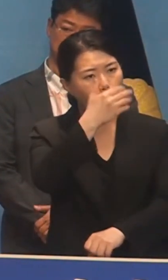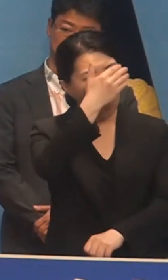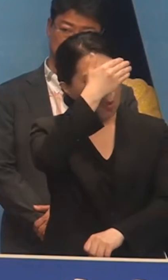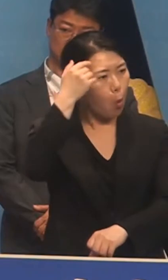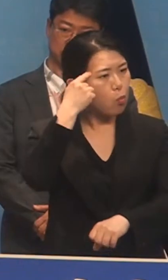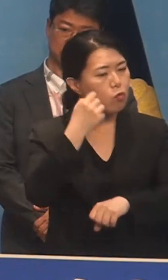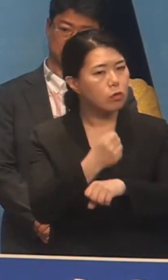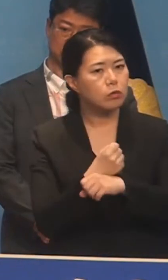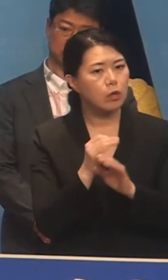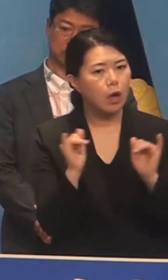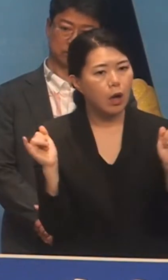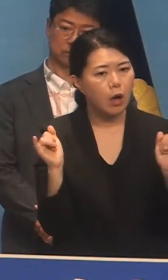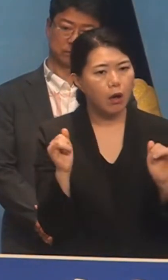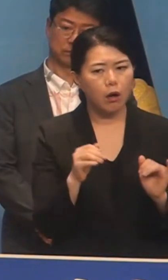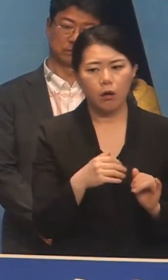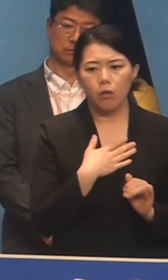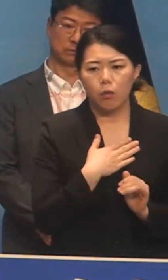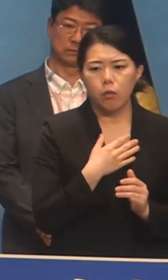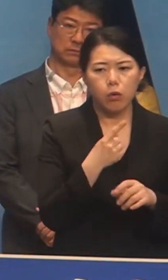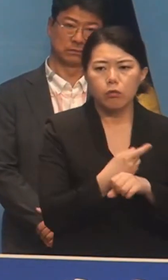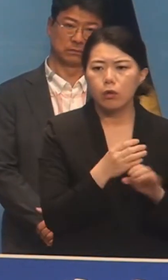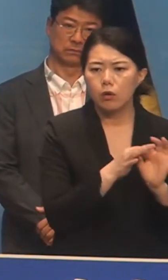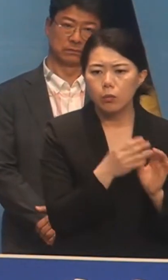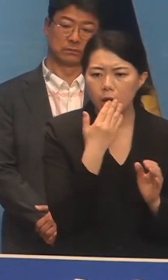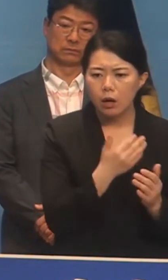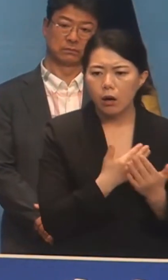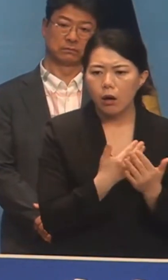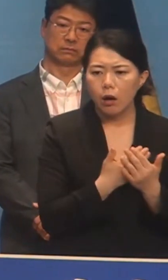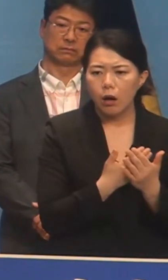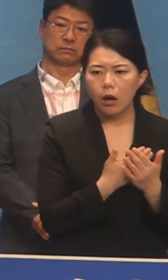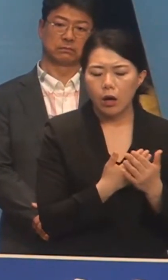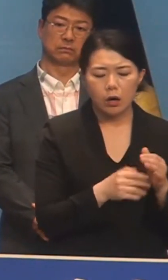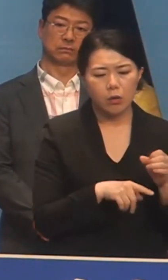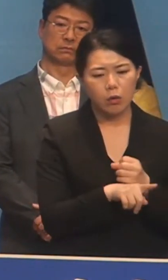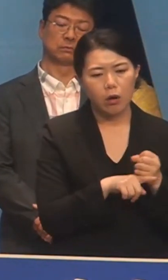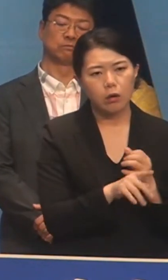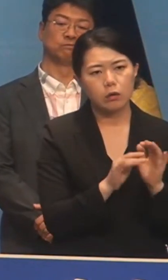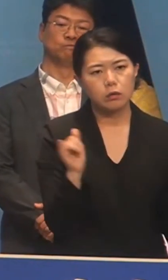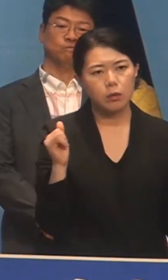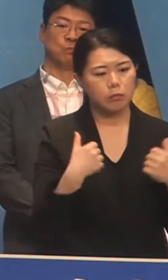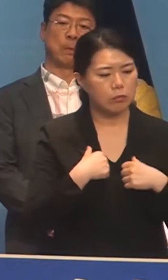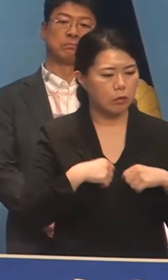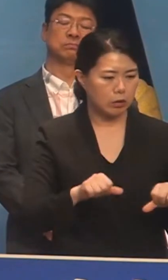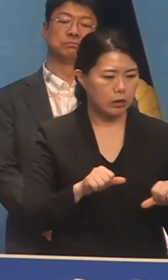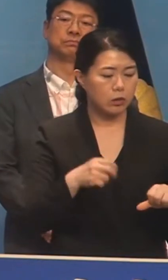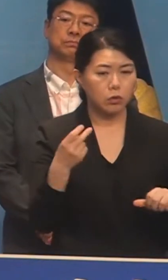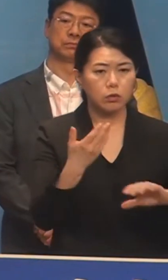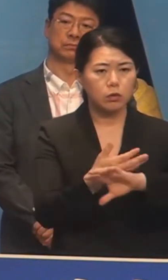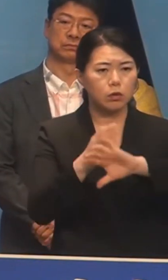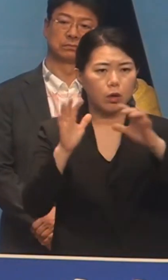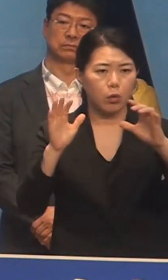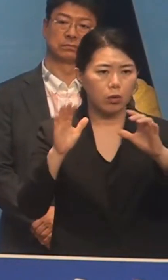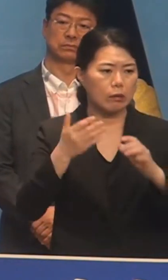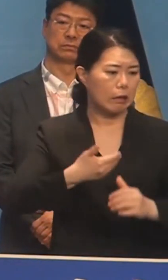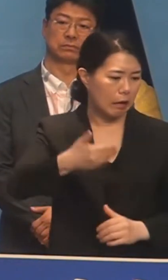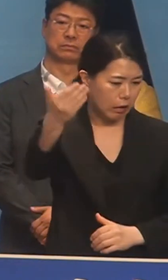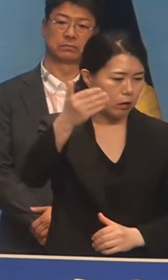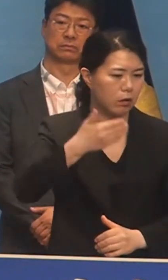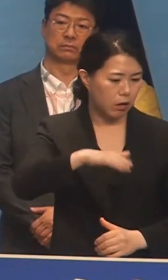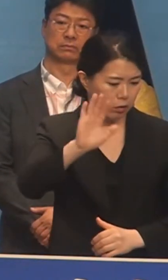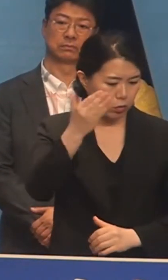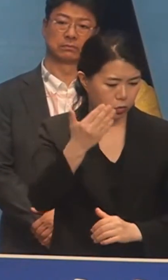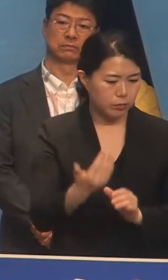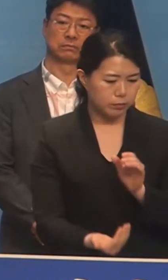연구자들이 신분 불안으로 과학자의 길을 포기하거나 해외로 떠나는 안타까운